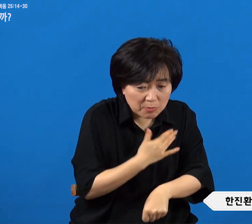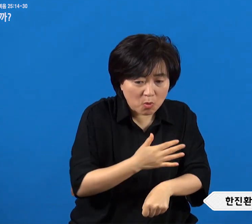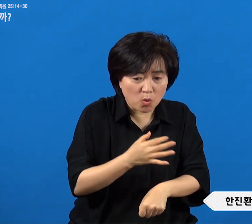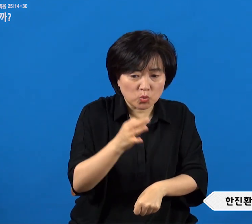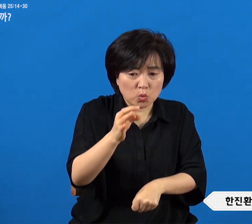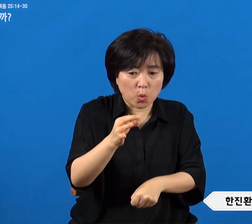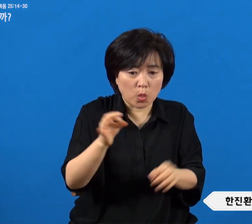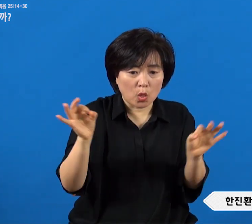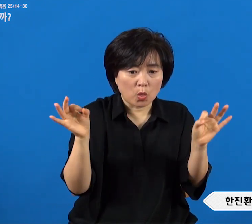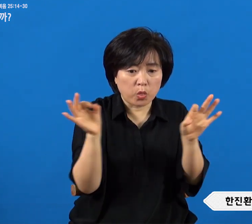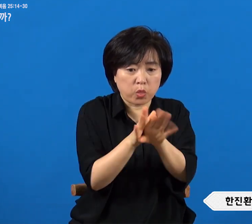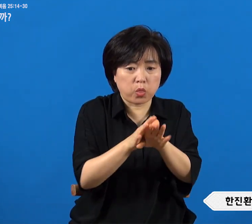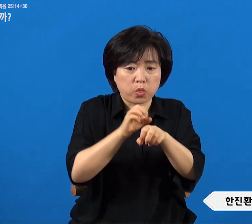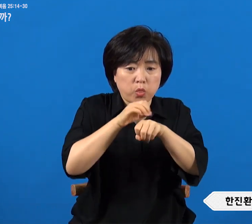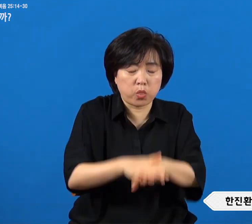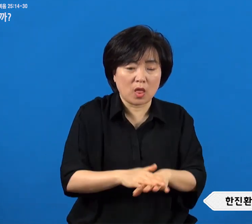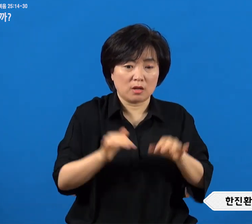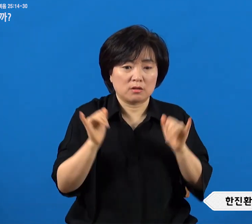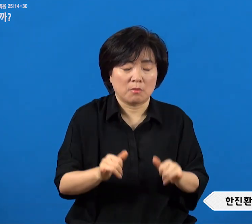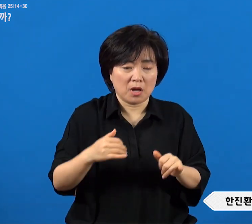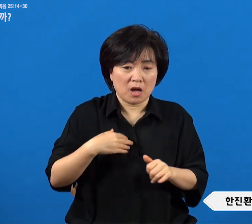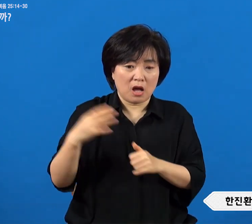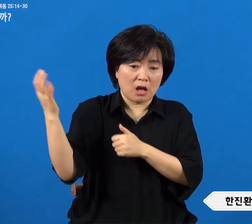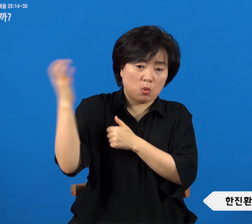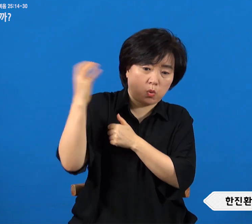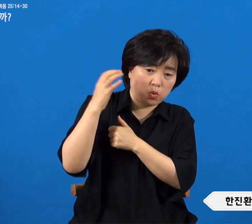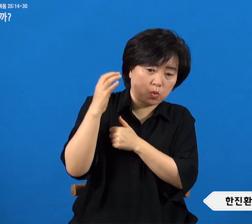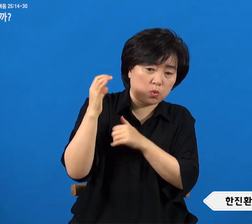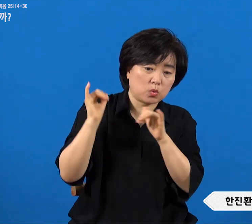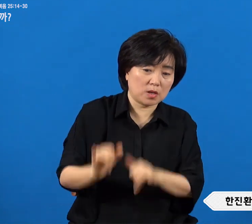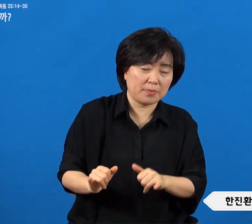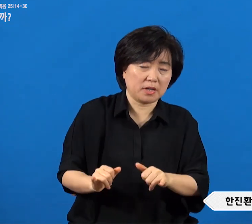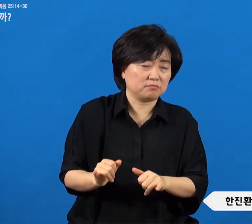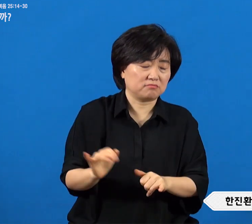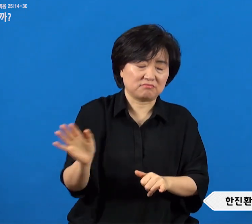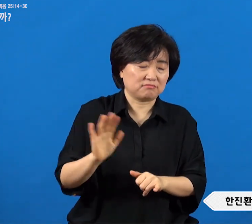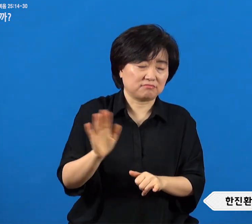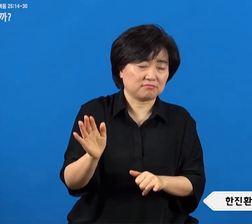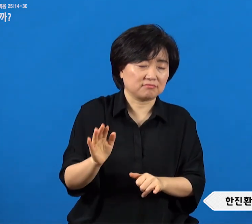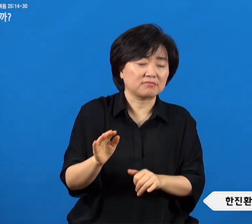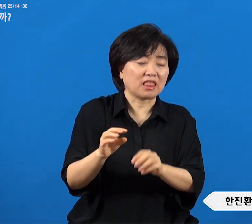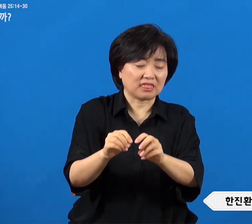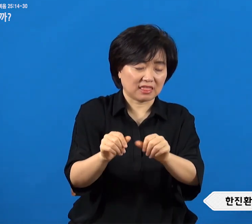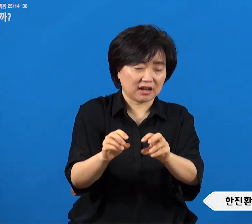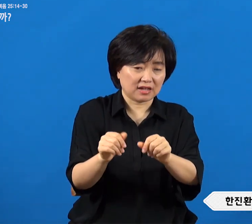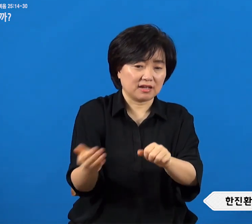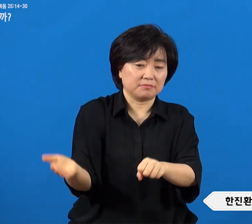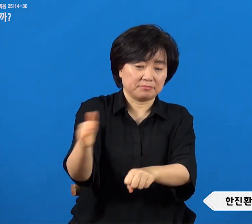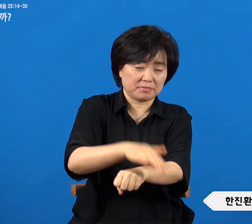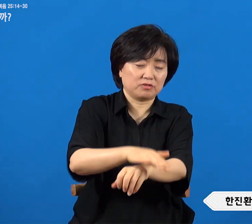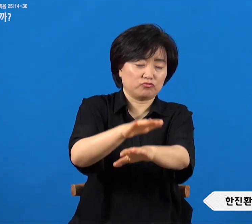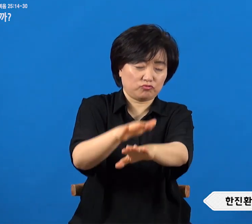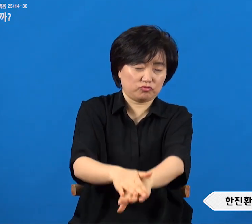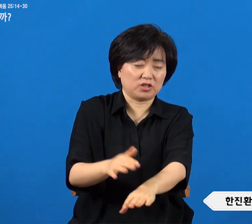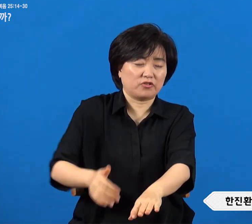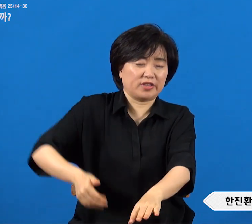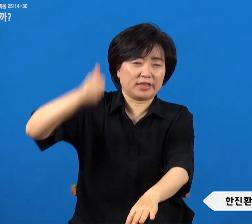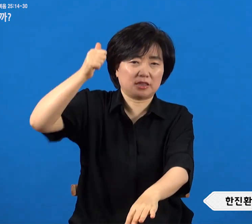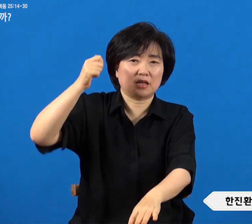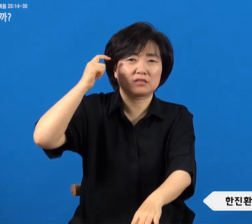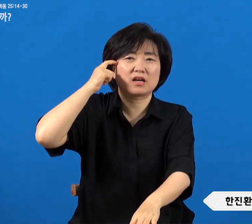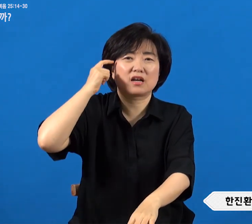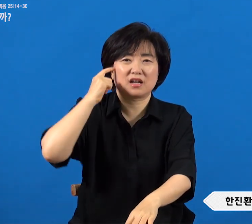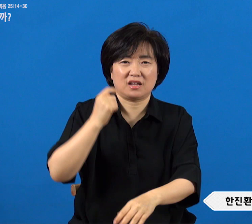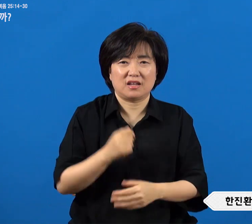원금이라도 날리면 그럼 어떤 엄한 벌을 받을지 몰라. 그러니까 그냥 땅에 파묻어 두는 게 제일 상수야